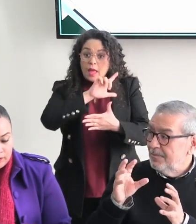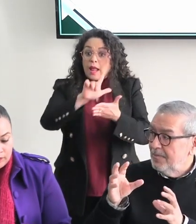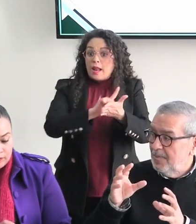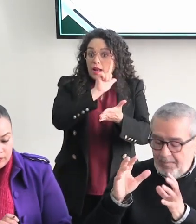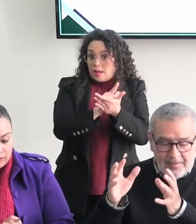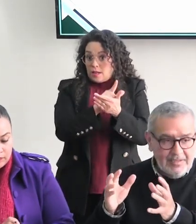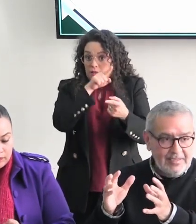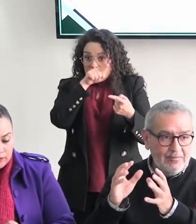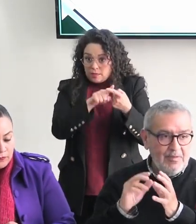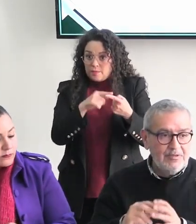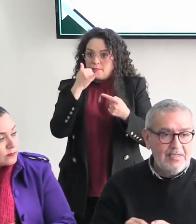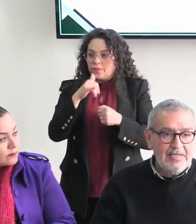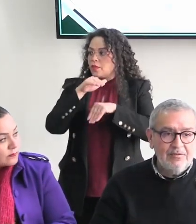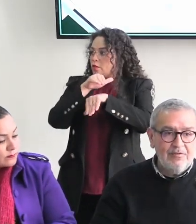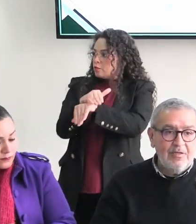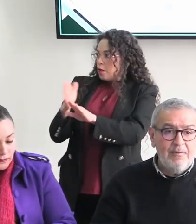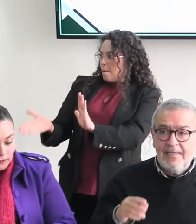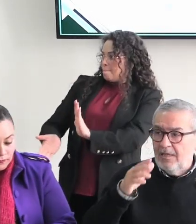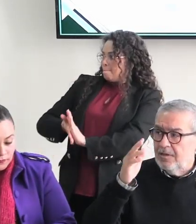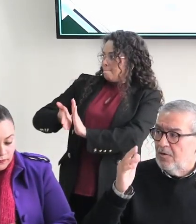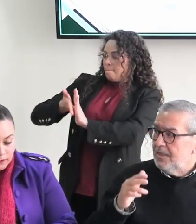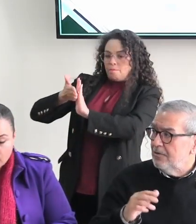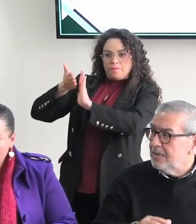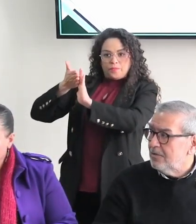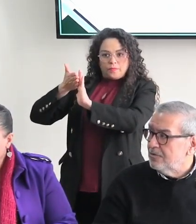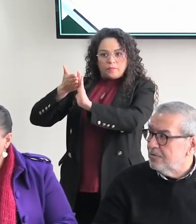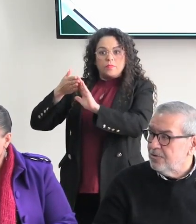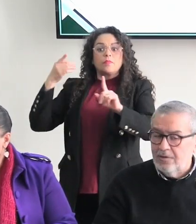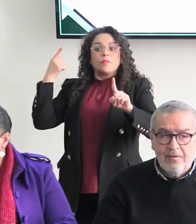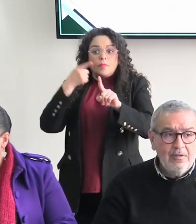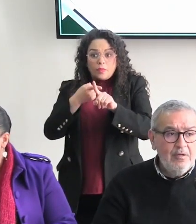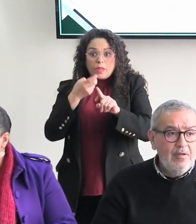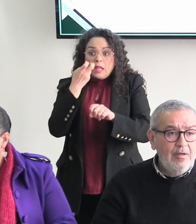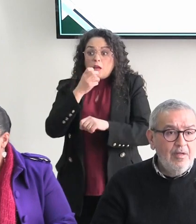va a hacer si retomamos el caso de una vivienda o de cualquier otra